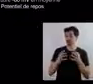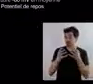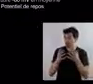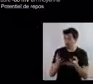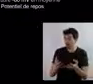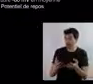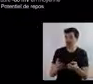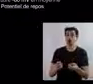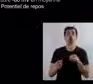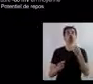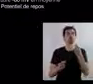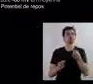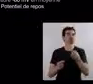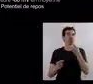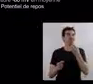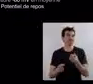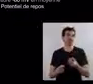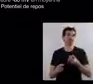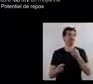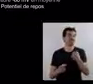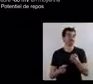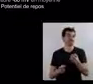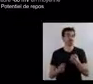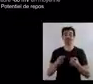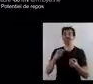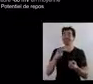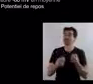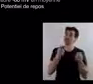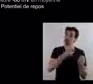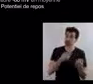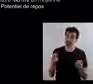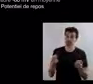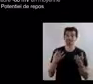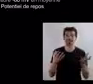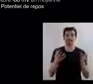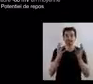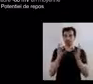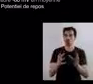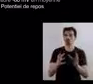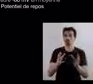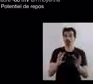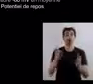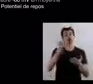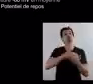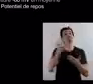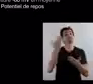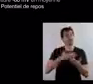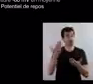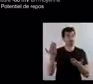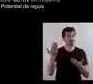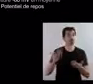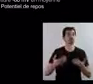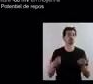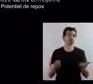niveau de cette membrane, on observe que l'intérieur est négatif et l'extérieur est positif. Et ça correspond à une